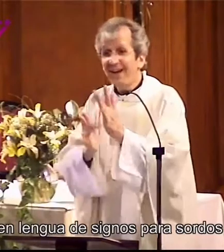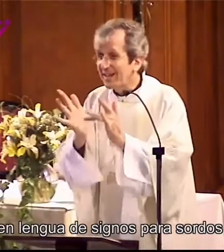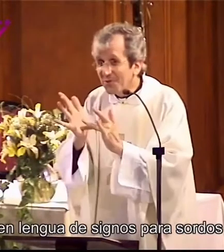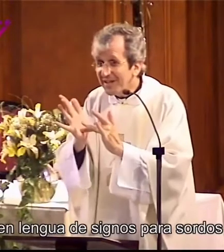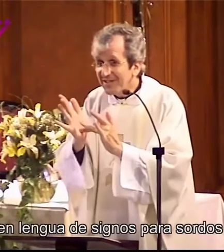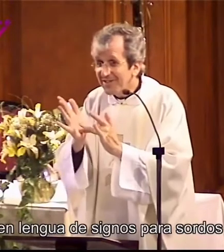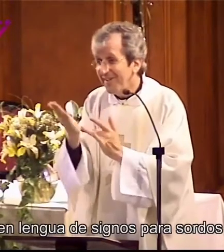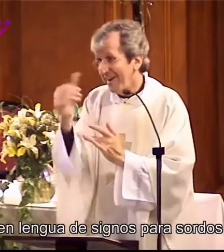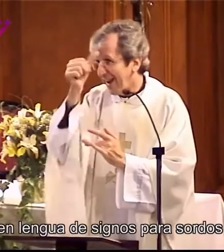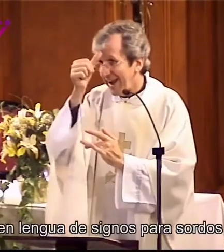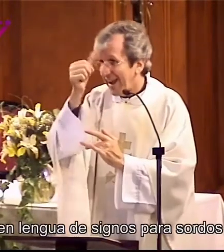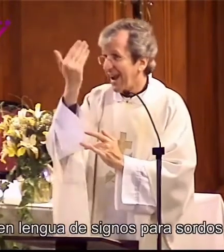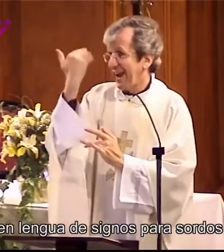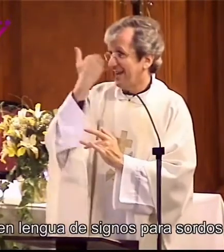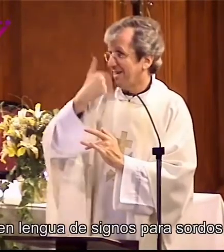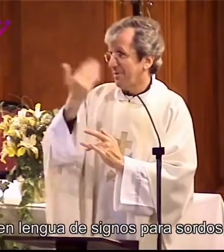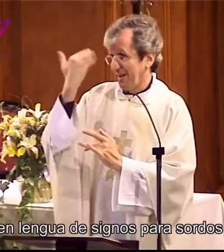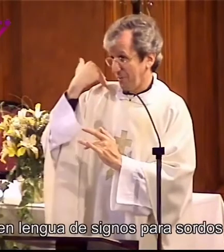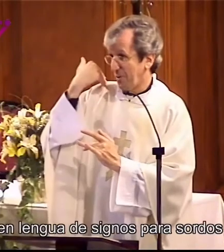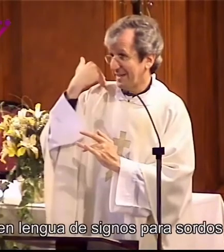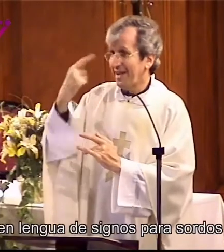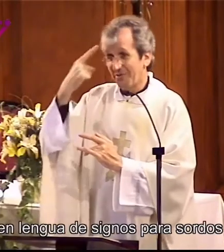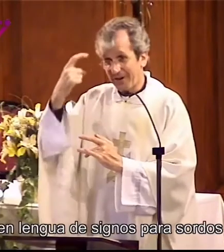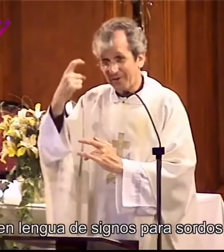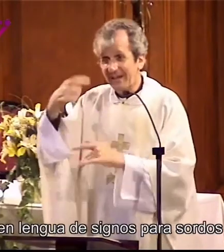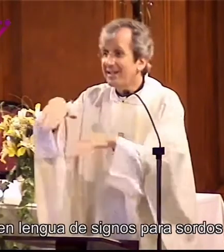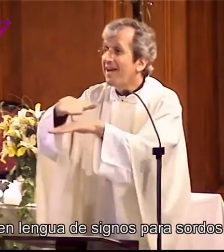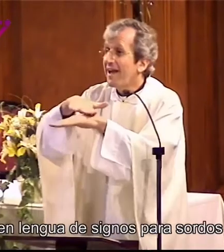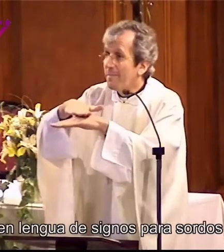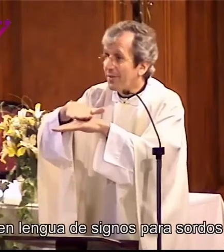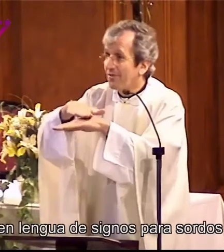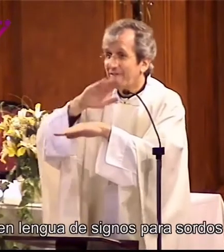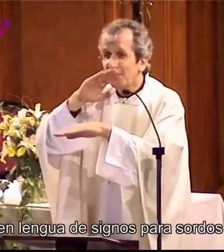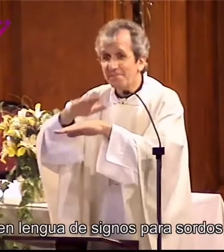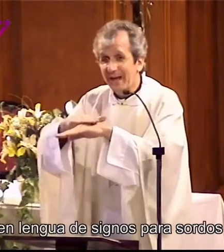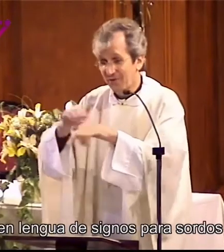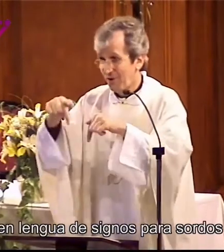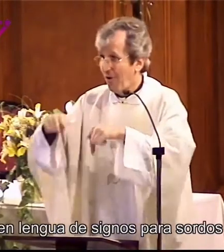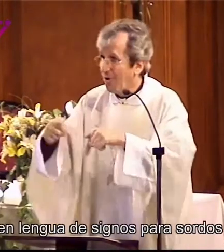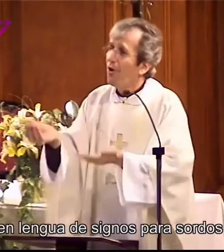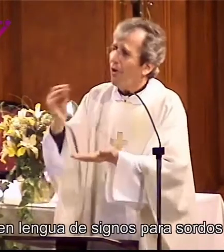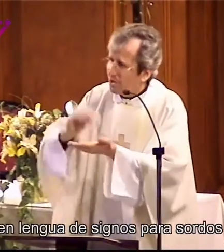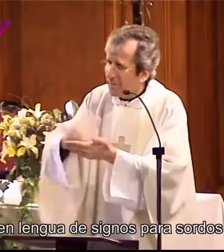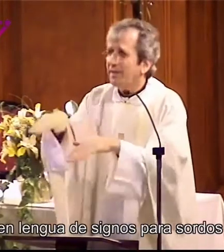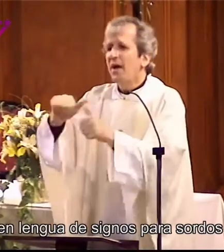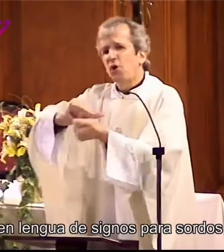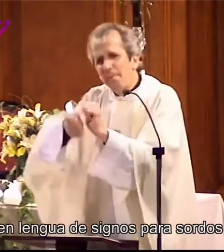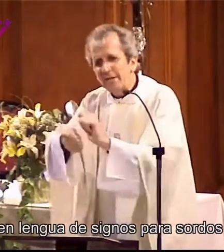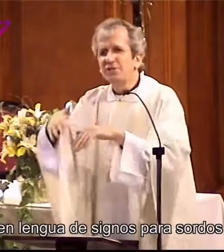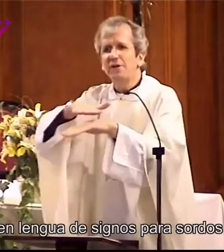Jesucristo, el domingo pasado, ¿recordáis? El perdón de los pecados. Hoy, otra vez, conversión y